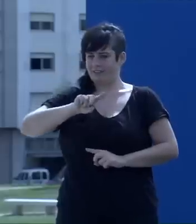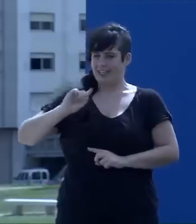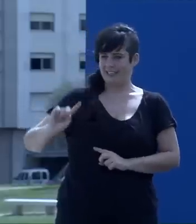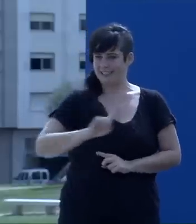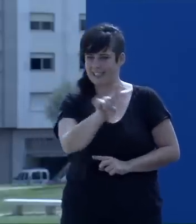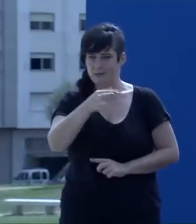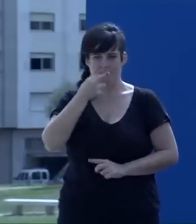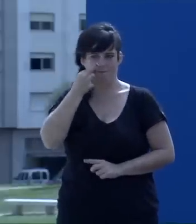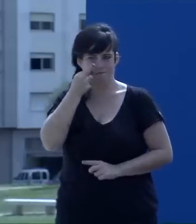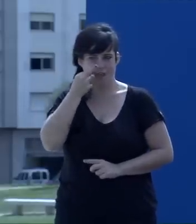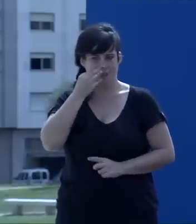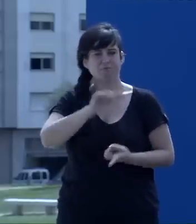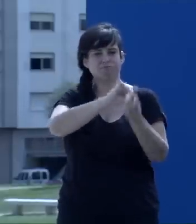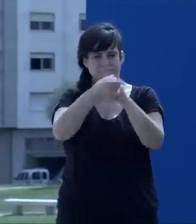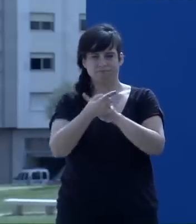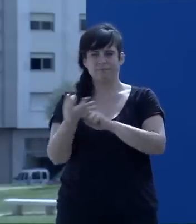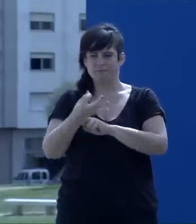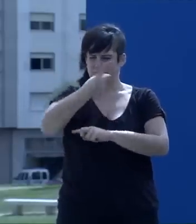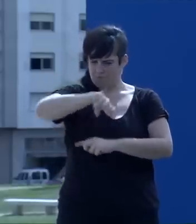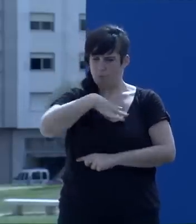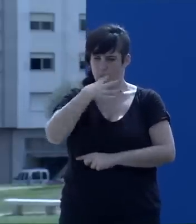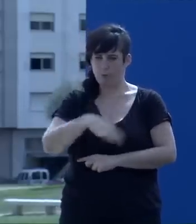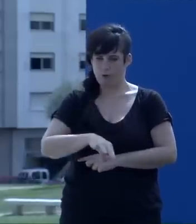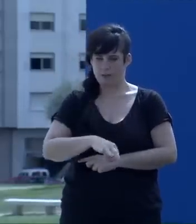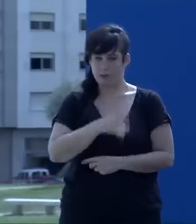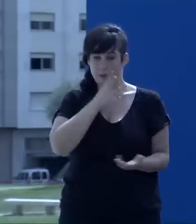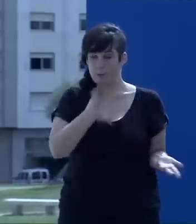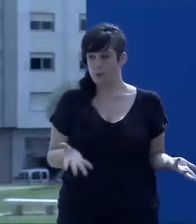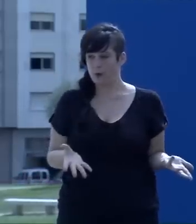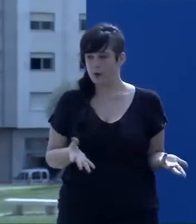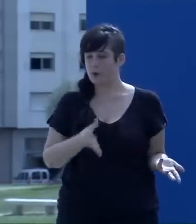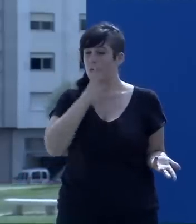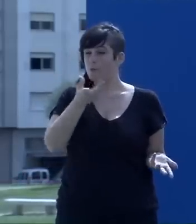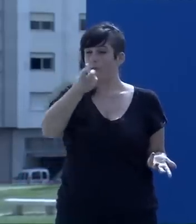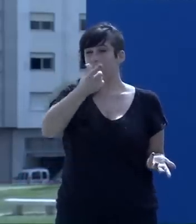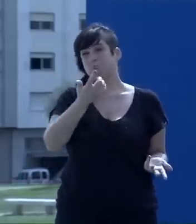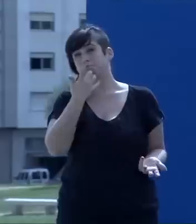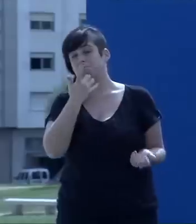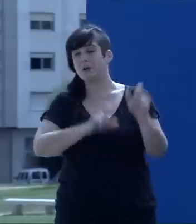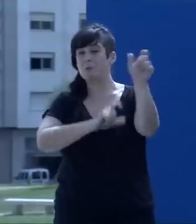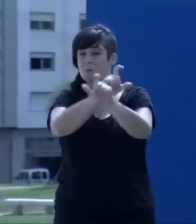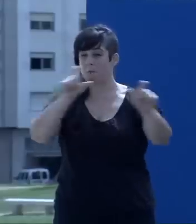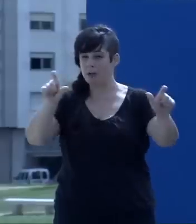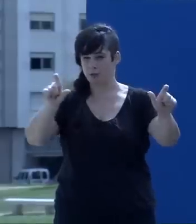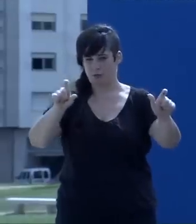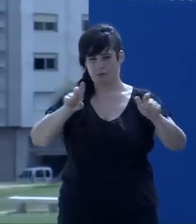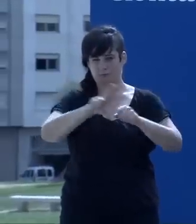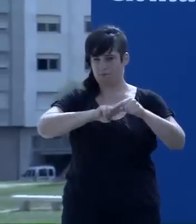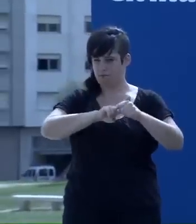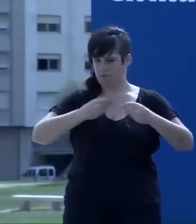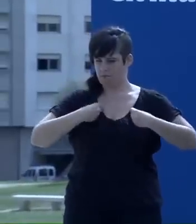Temos que mudala e podemos mudala. Por que de 300 e pico mil habitantes que ten a